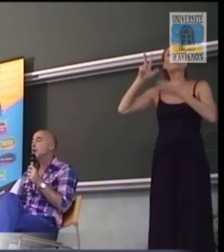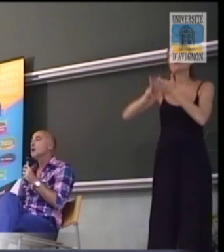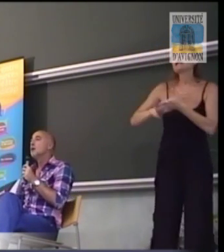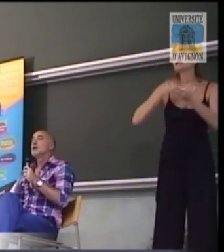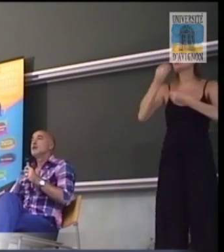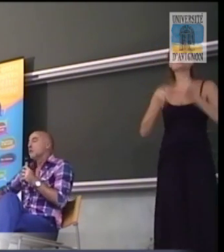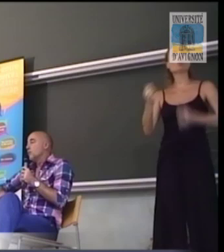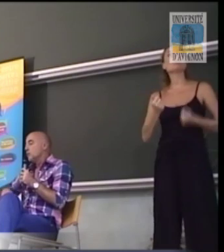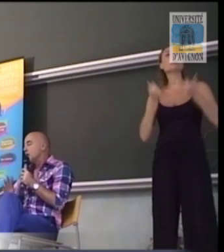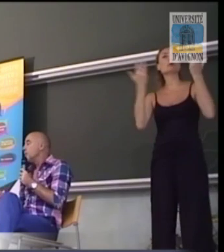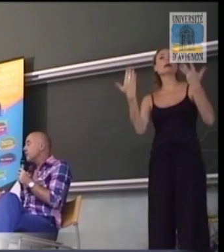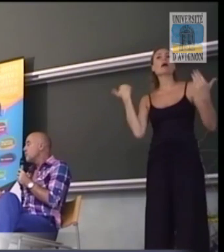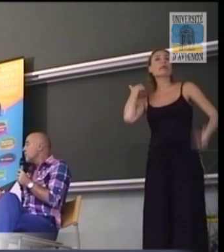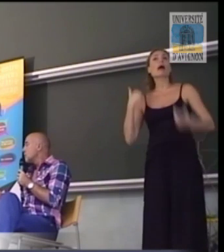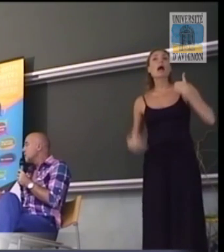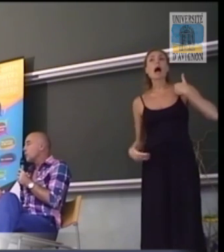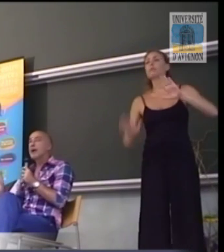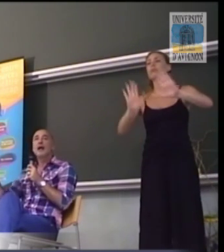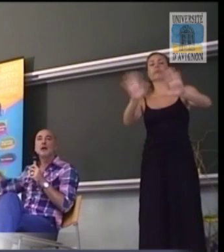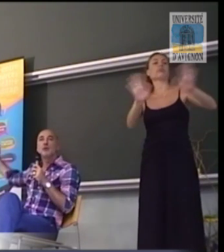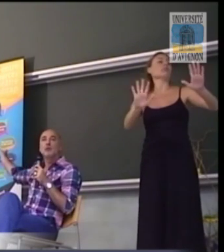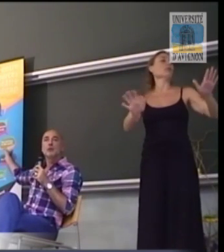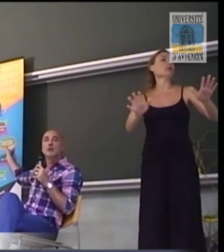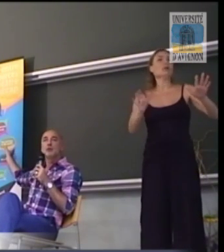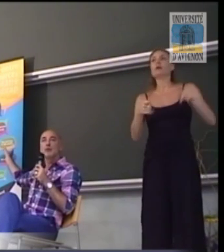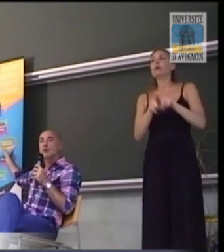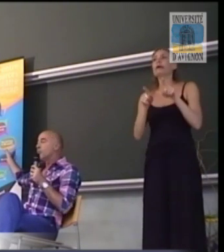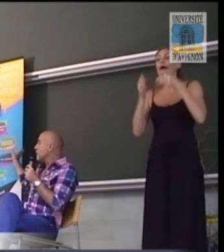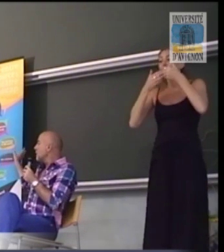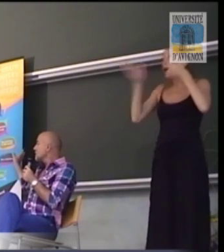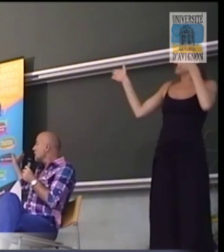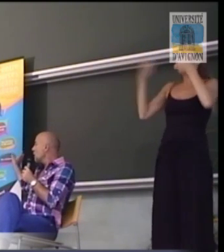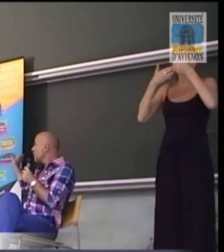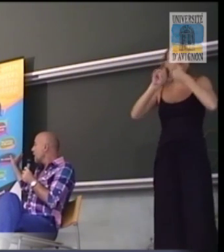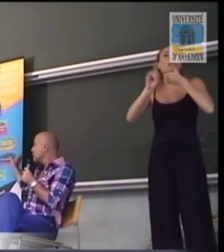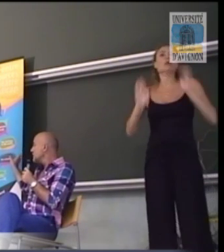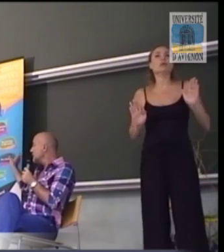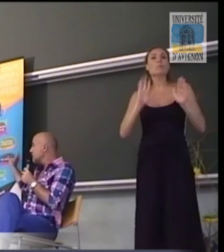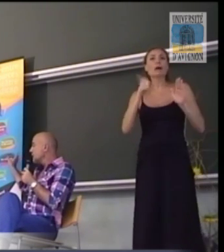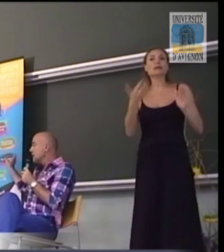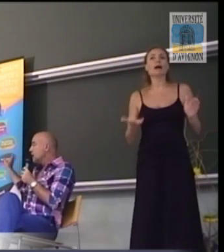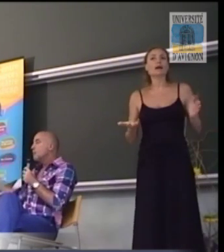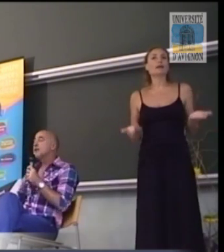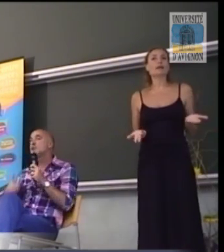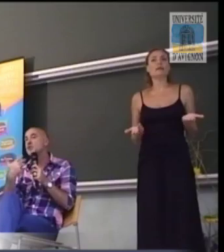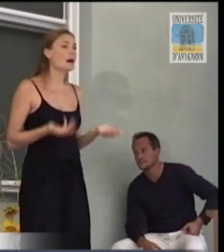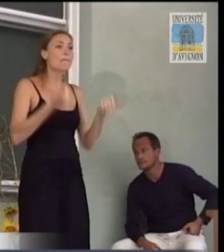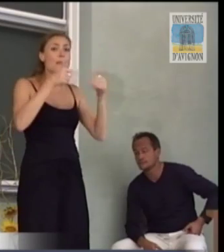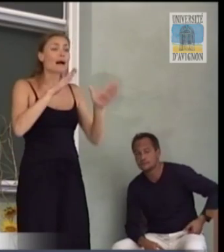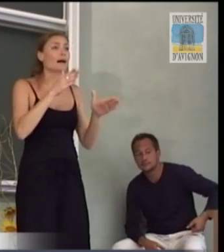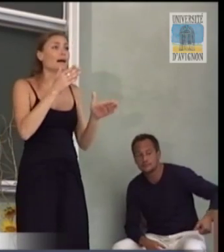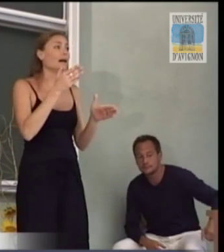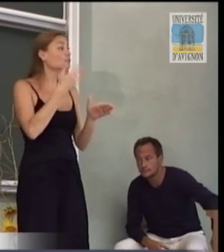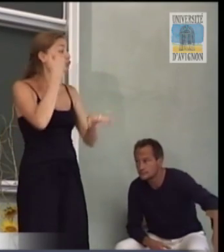polyhandicapé, calmez-vous, ils ne sont pas là, planqués dans un coin, prêts à bondir. Mais est-ce que vous